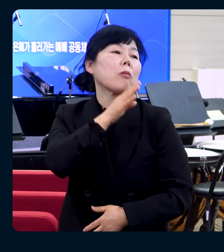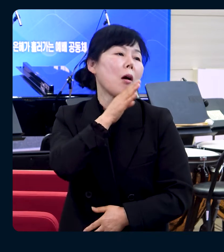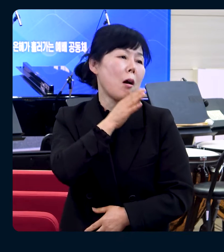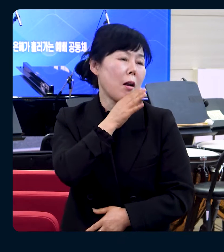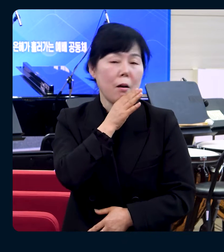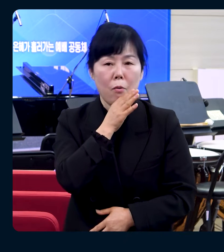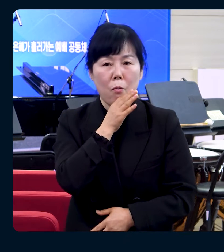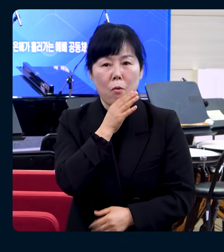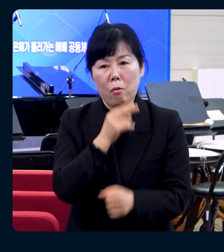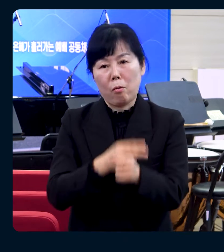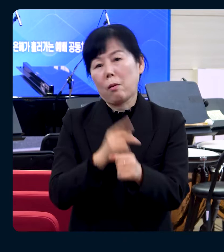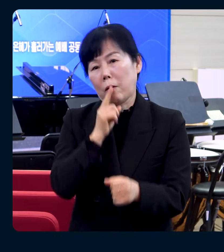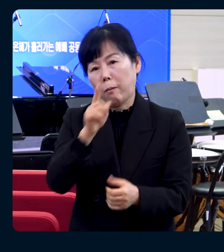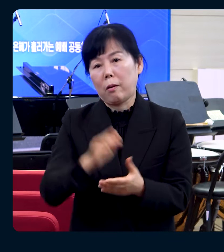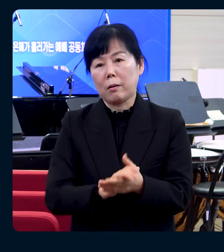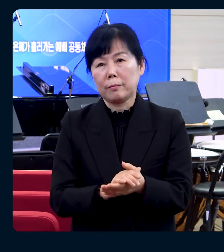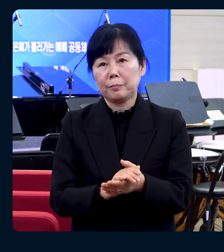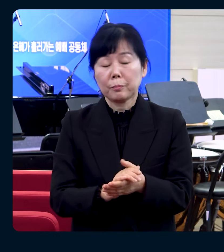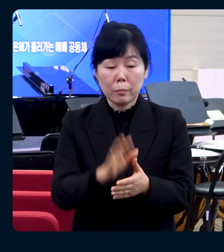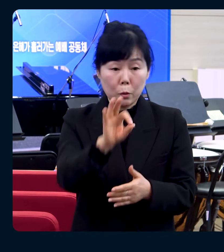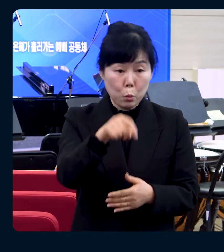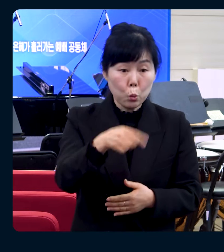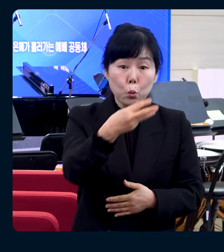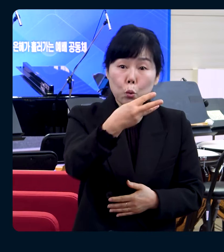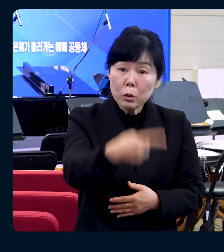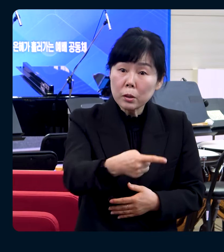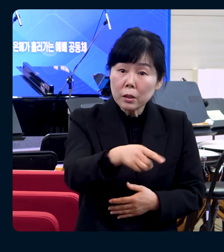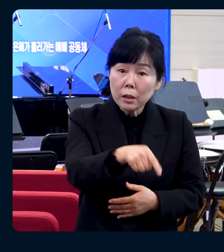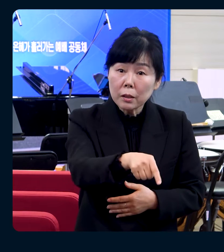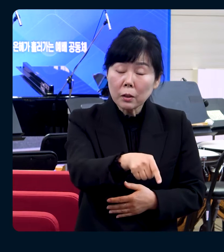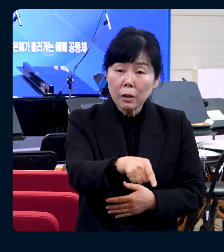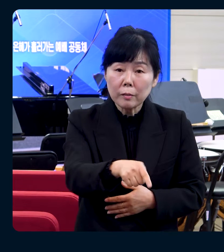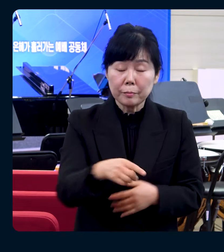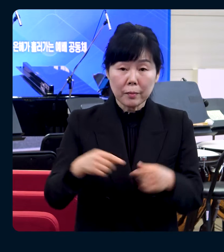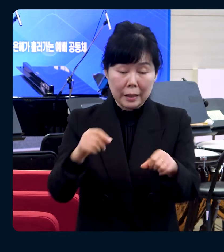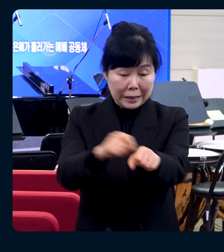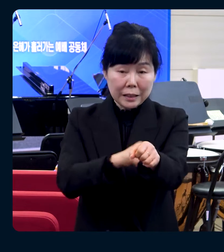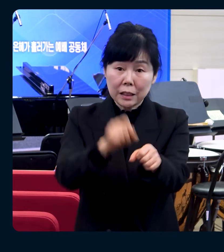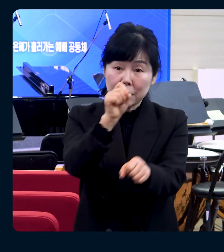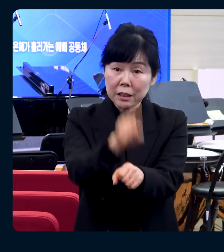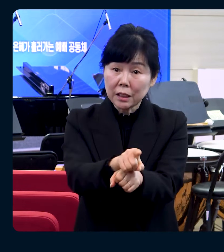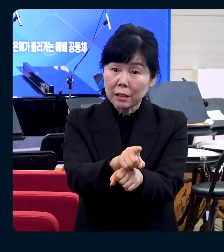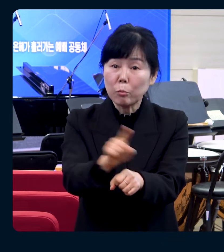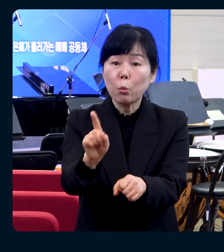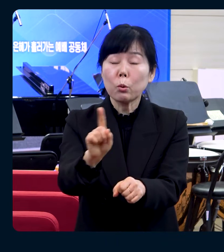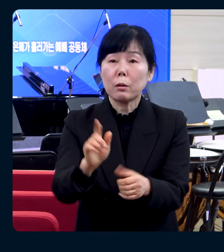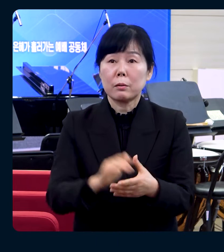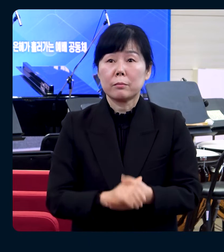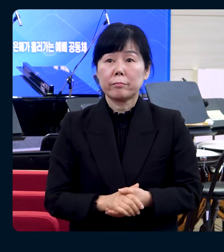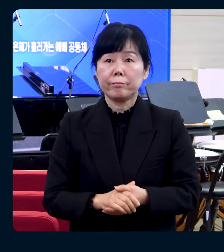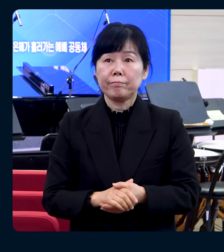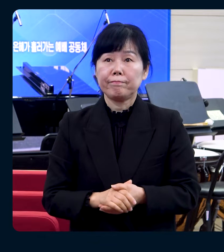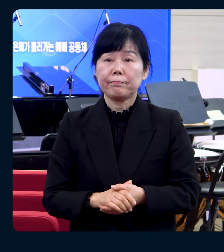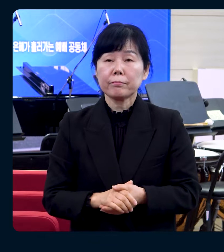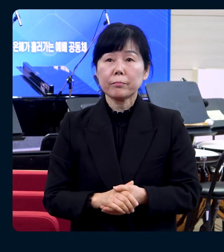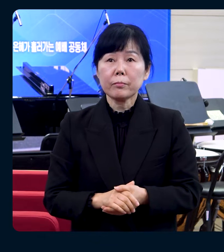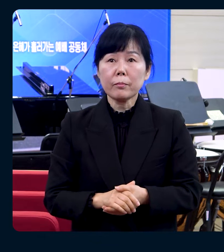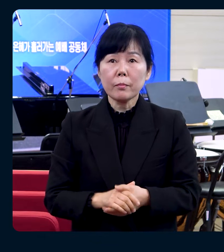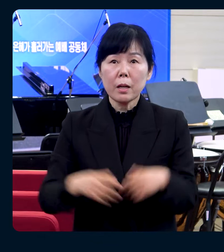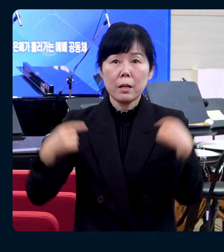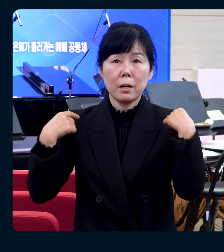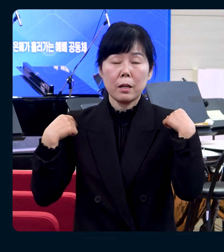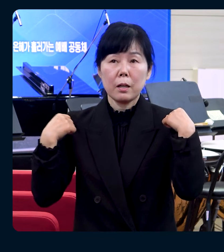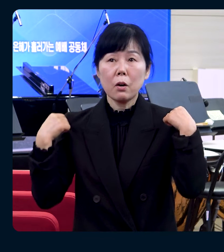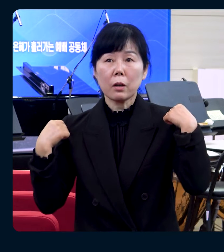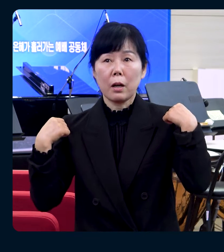거예요. 거기 보면 메소포타미아에서 온 사람들 특징 뭐냐면 이 토가라고 해서 그 옷 어깨를